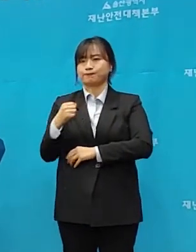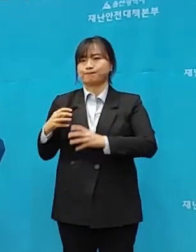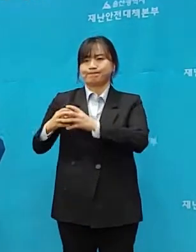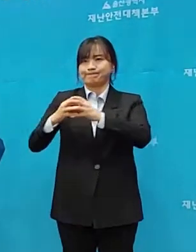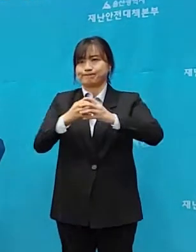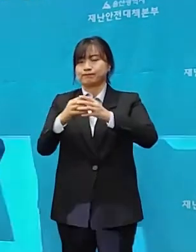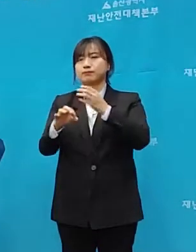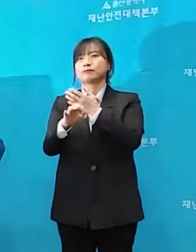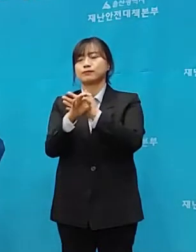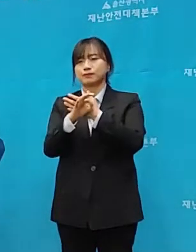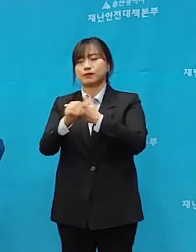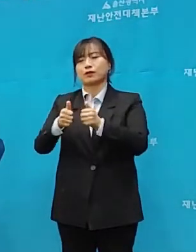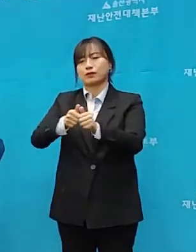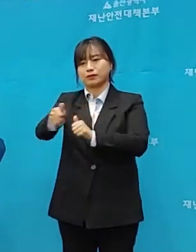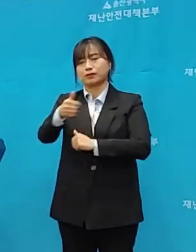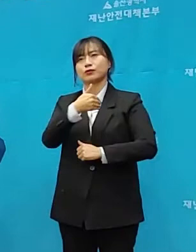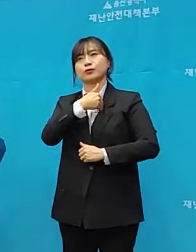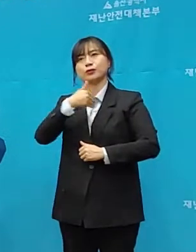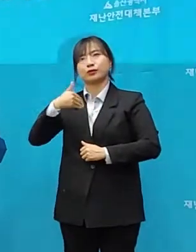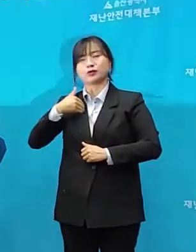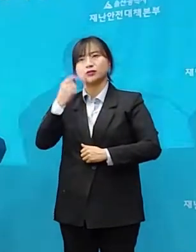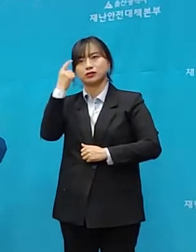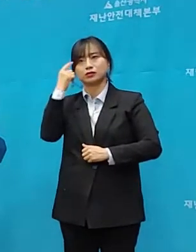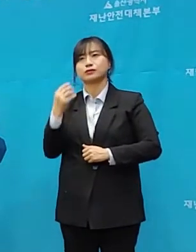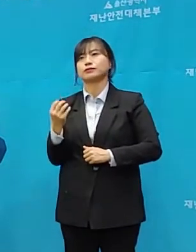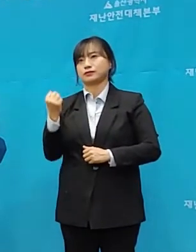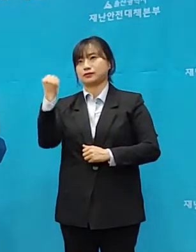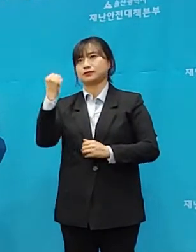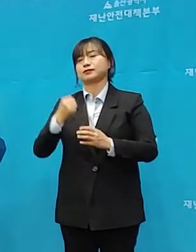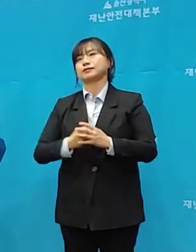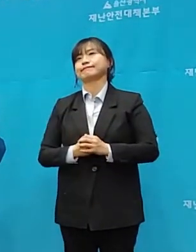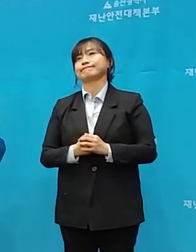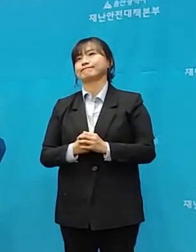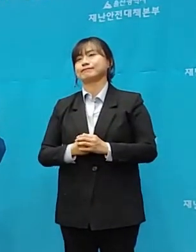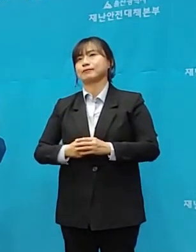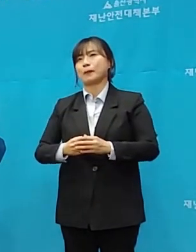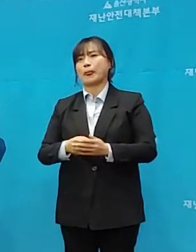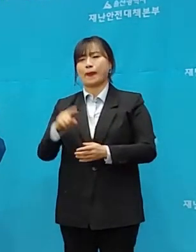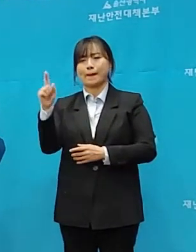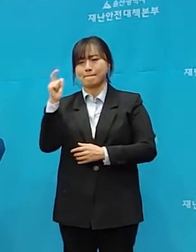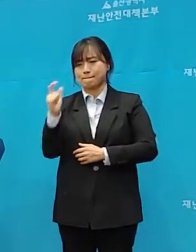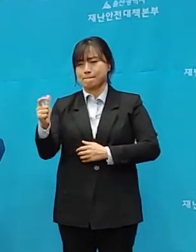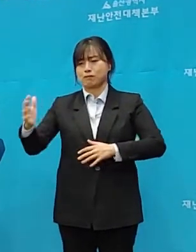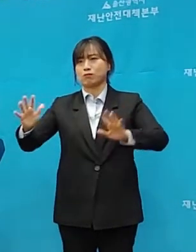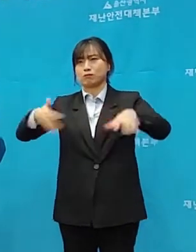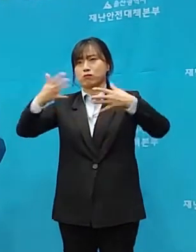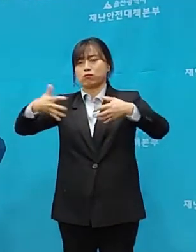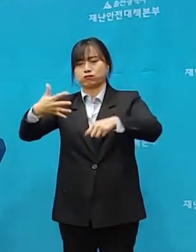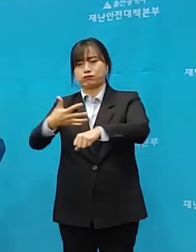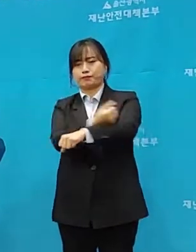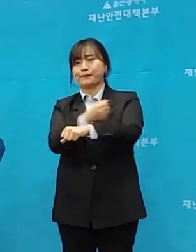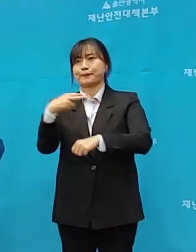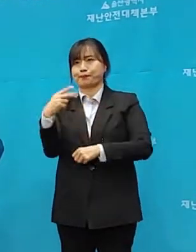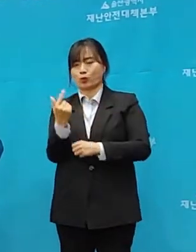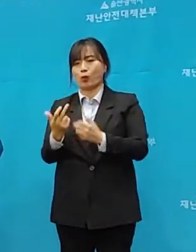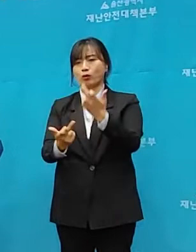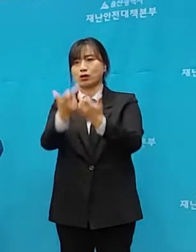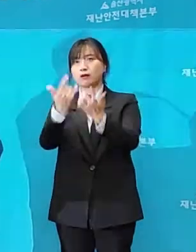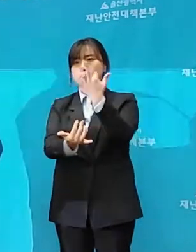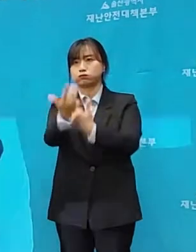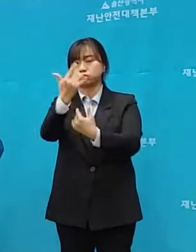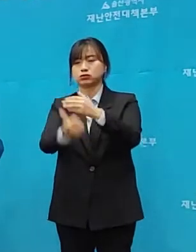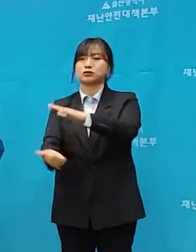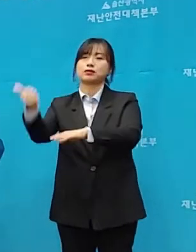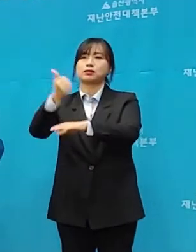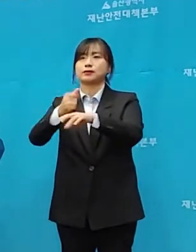힘이라면 극복할 수 있다는 자신감을 갖게 되었습니다. 모진 강풍 속에서도 산불 진화에